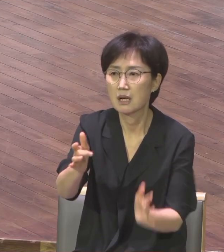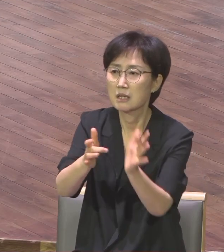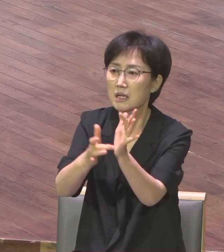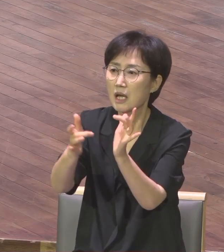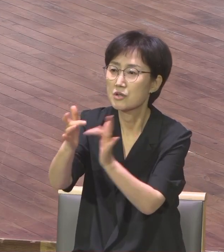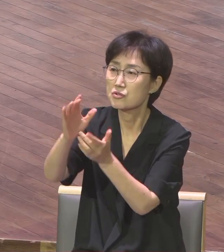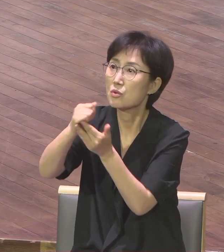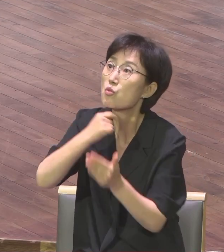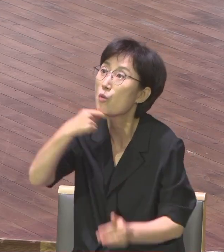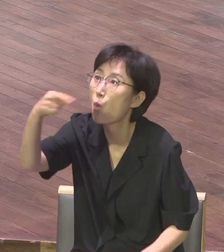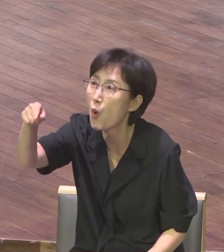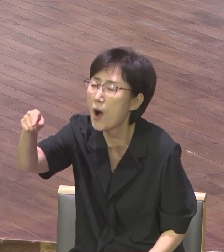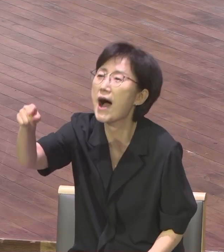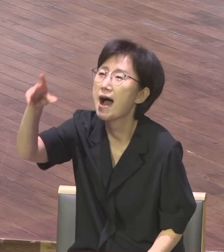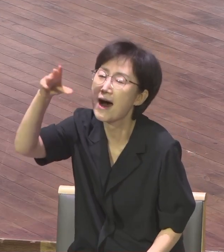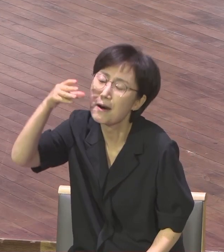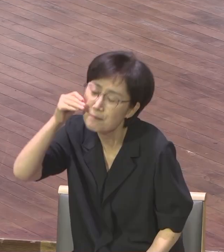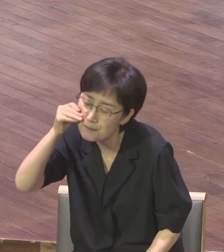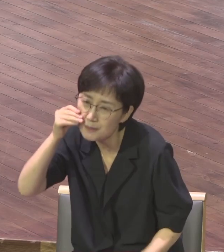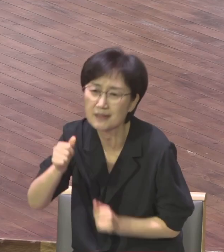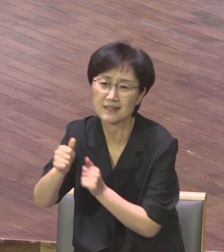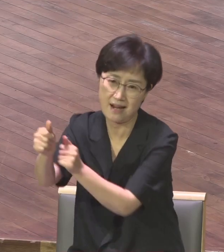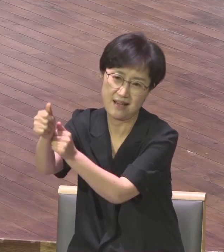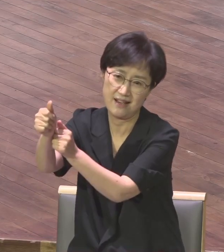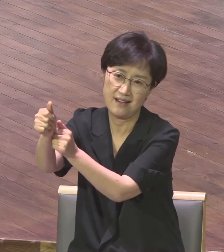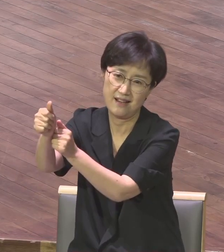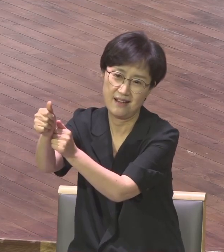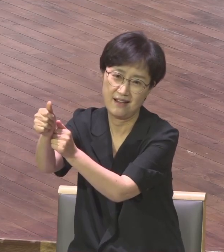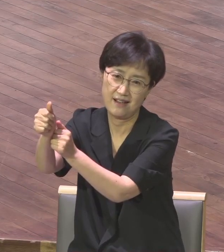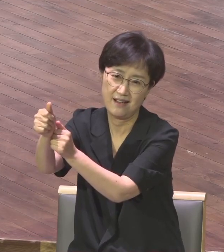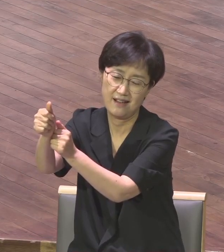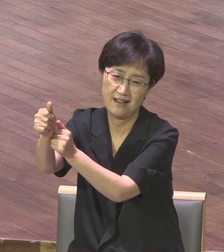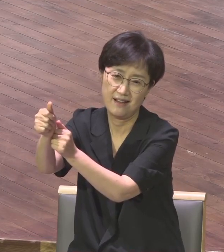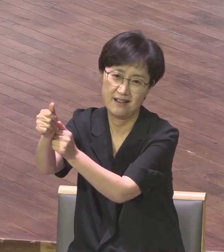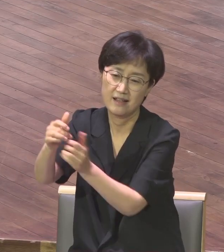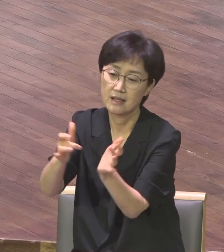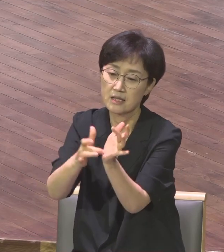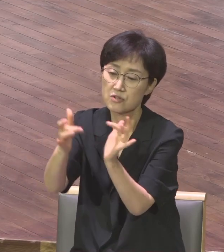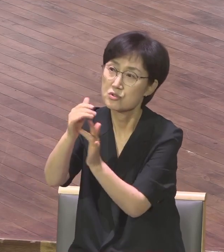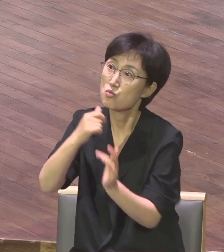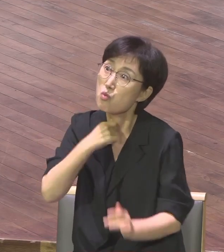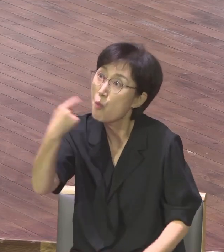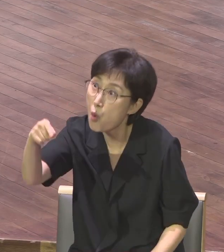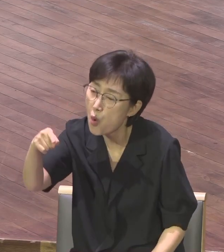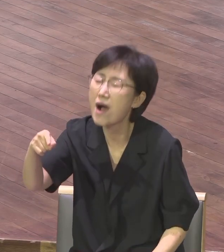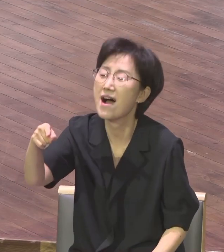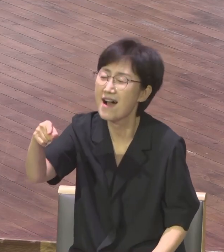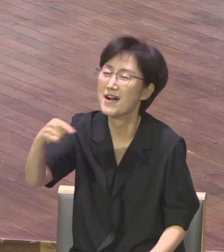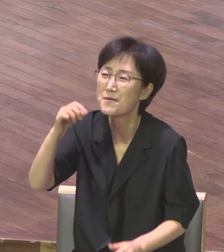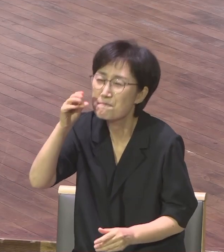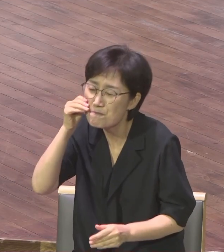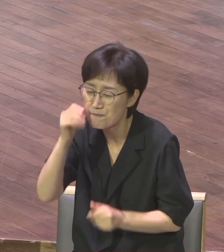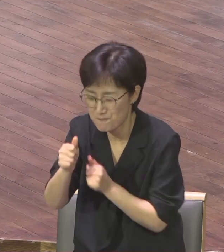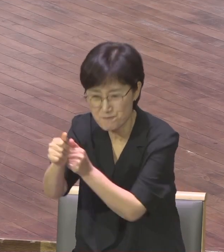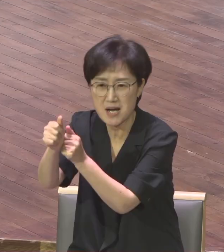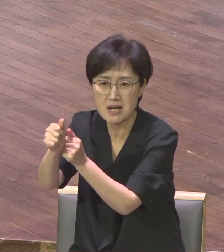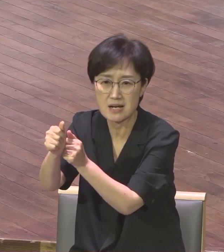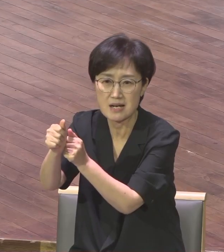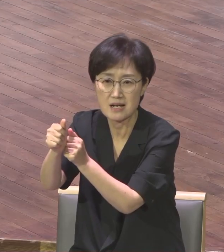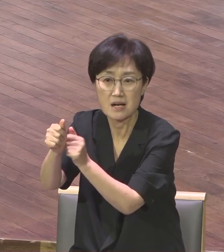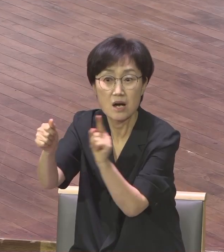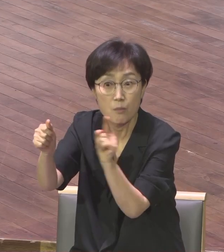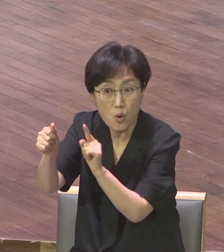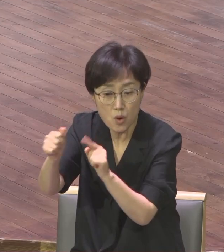예수님이 원하시는 대로 그렇게 삶을 살아야 돼. 예수님이 원하는 삶을 살아야 돼. 예수님이 원하는 삶이